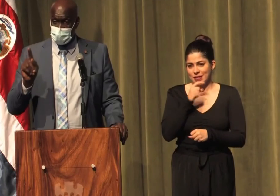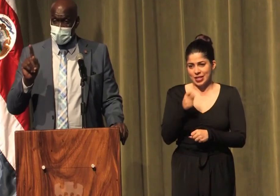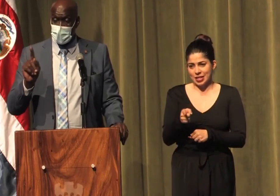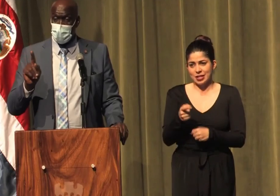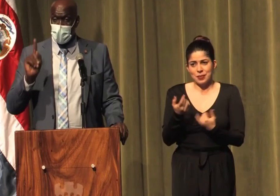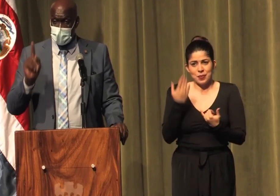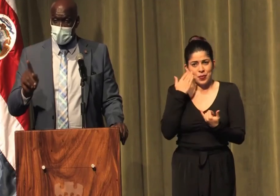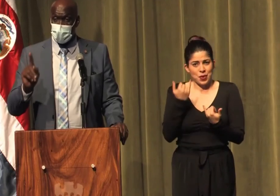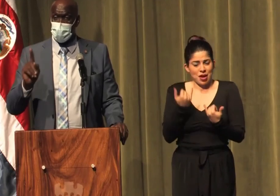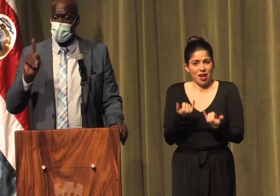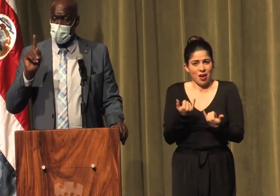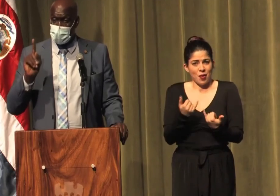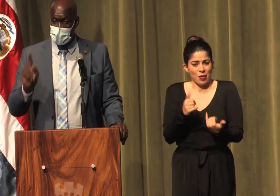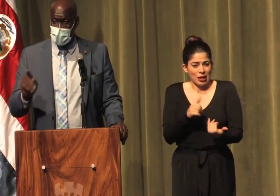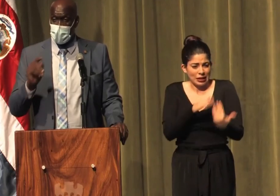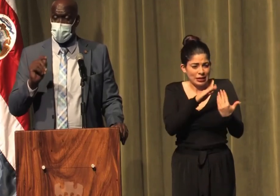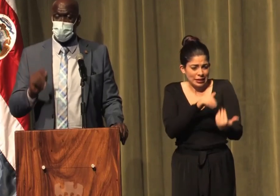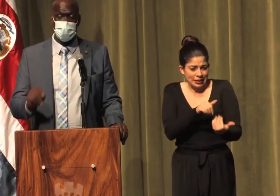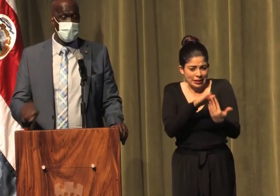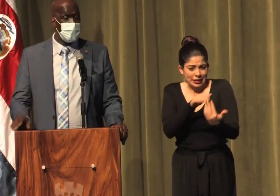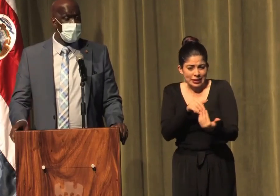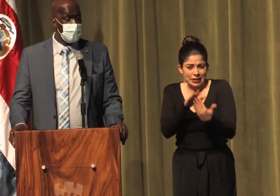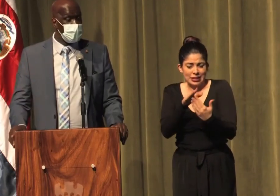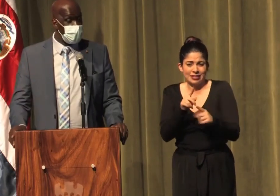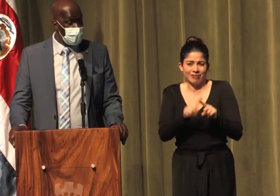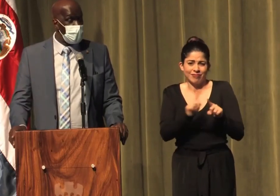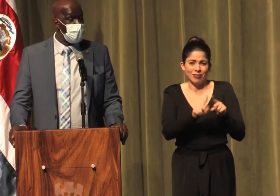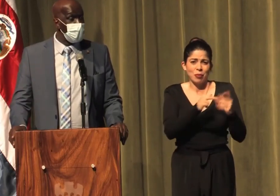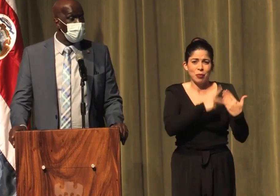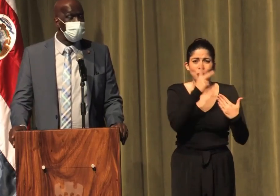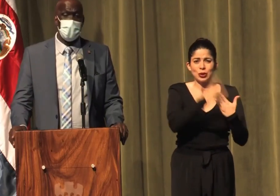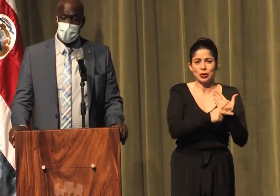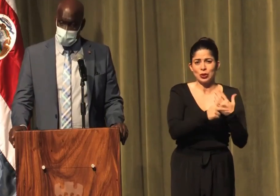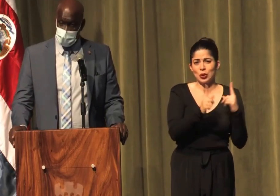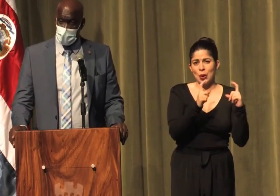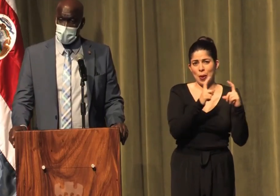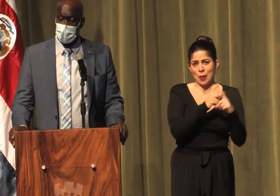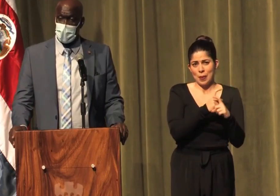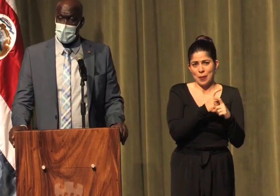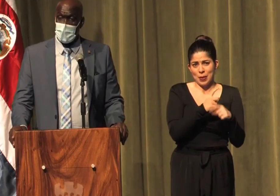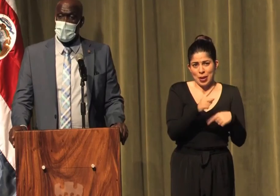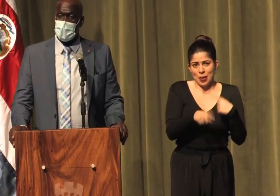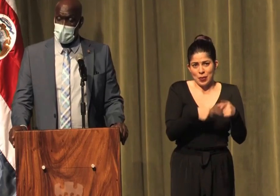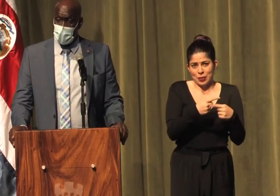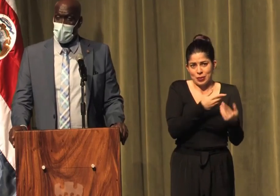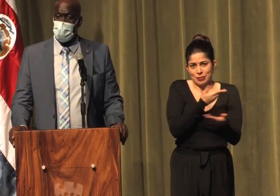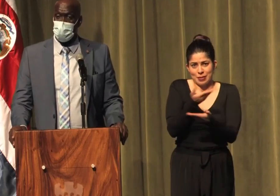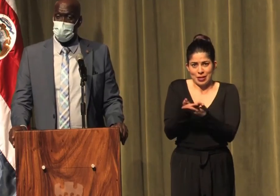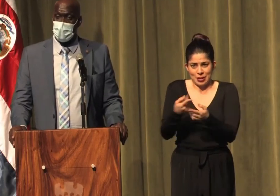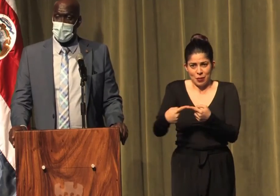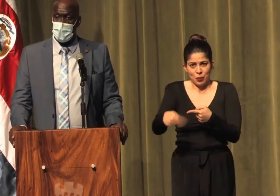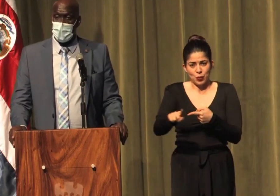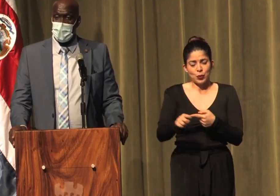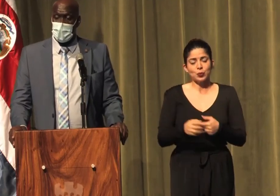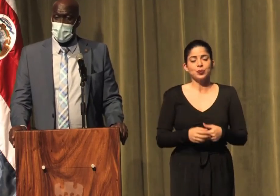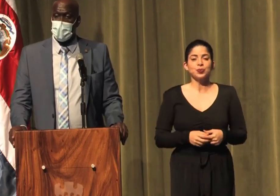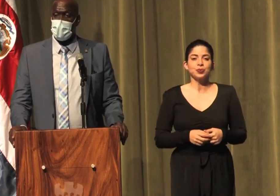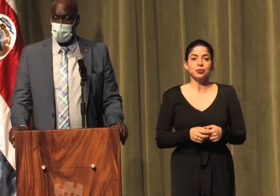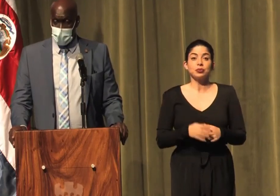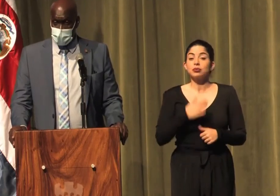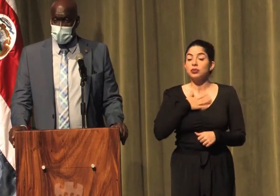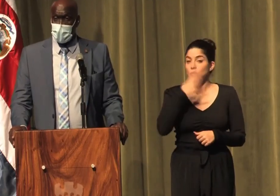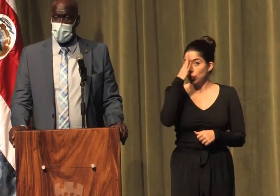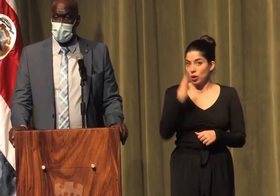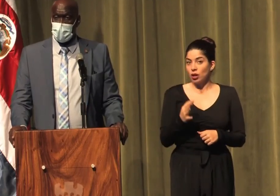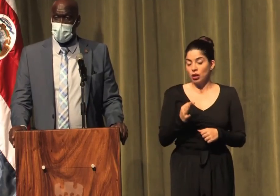los proyectos complicados que se avecinan. Creo que